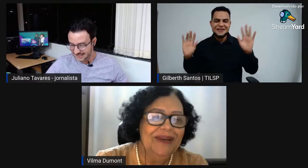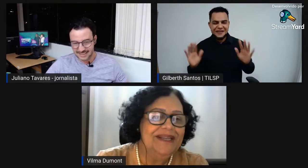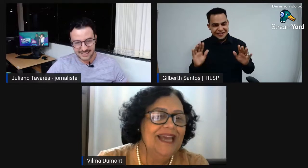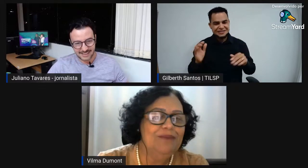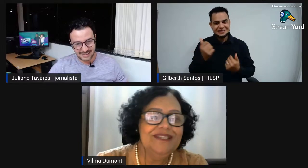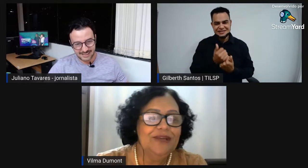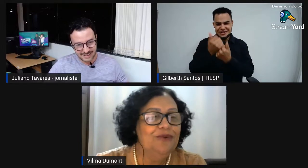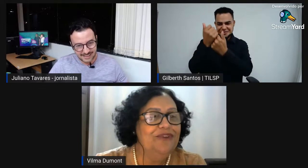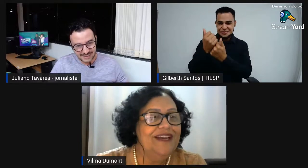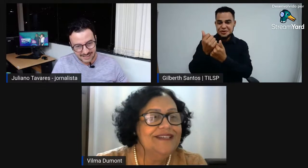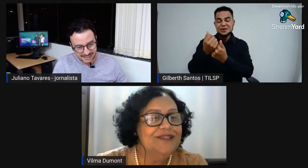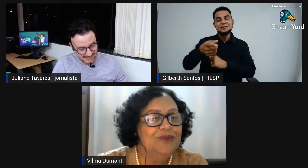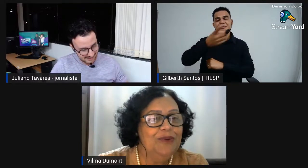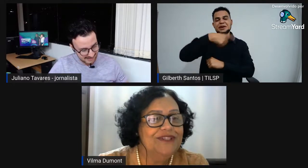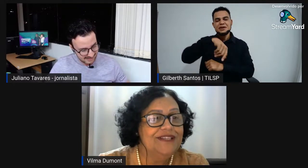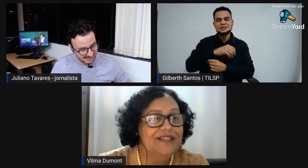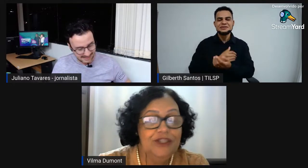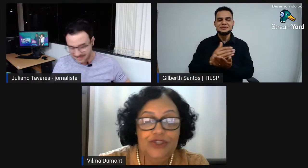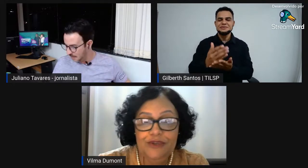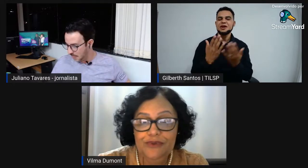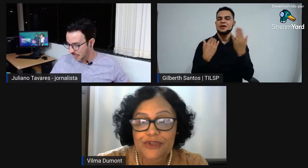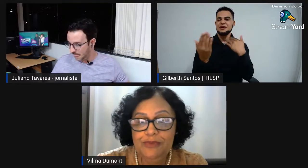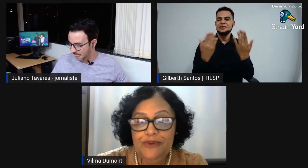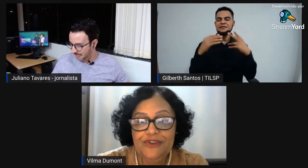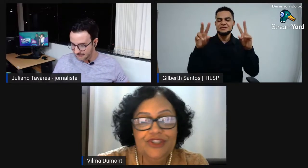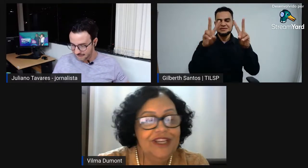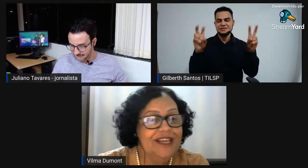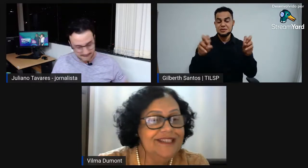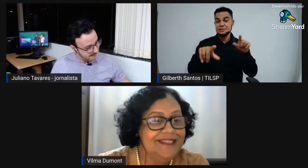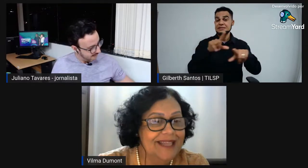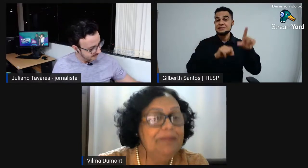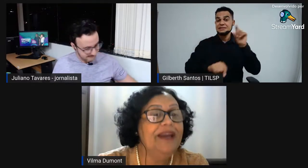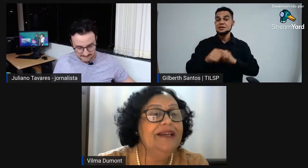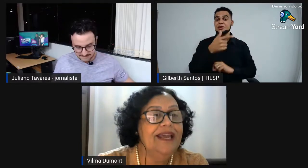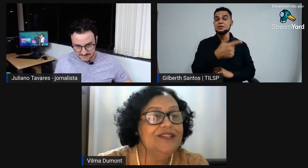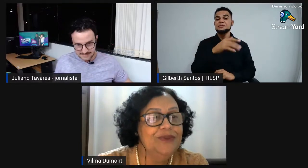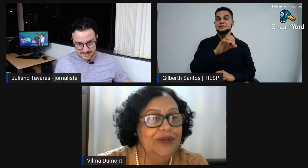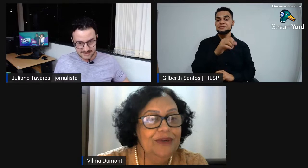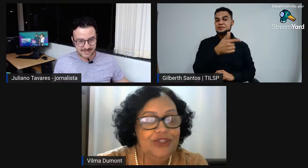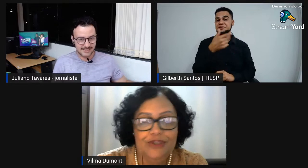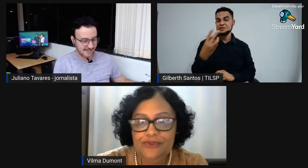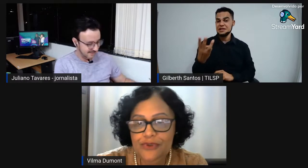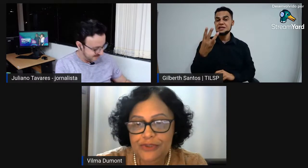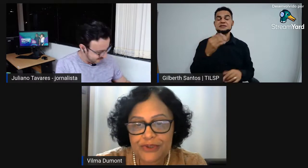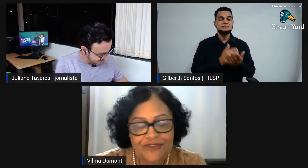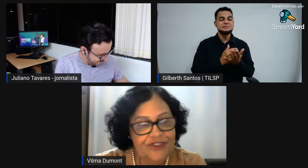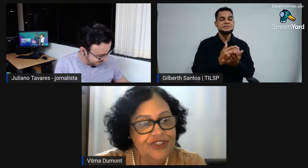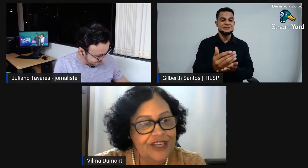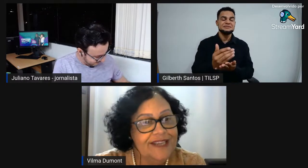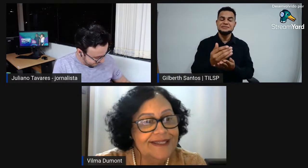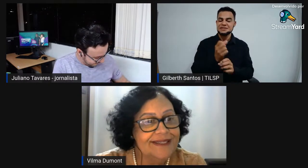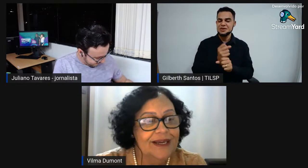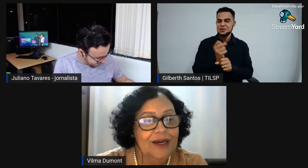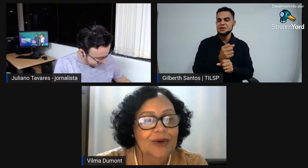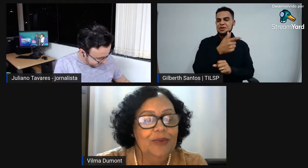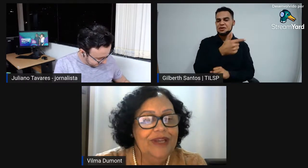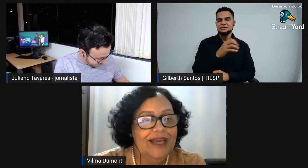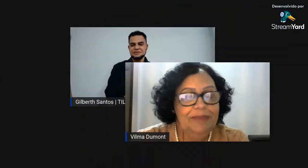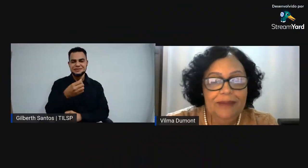para iniciarmos essa conversa sobre o processo seletivo 2023, para ingresso no ano letivo de 2023.